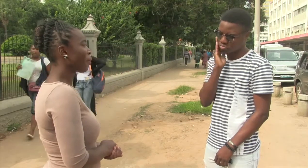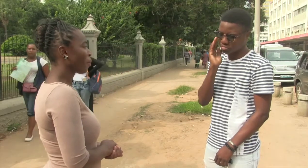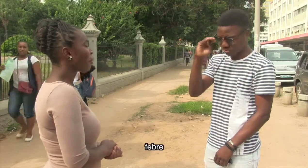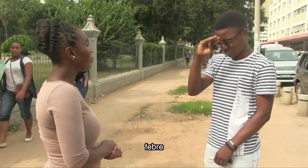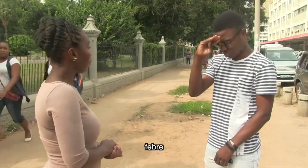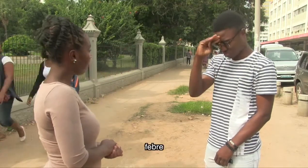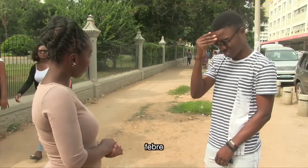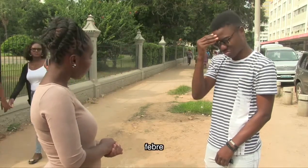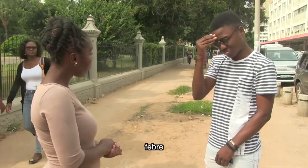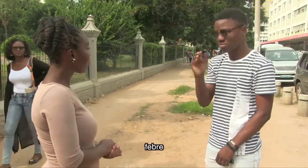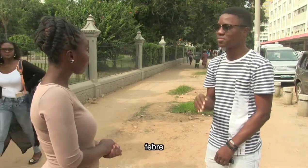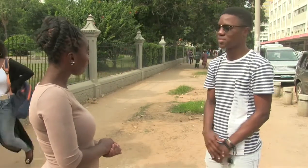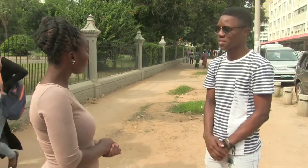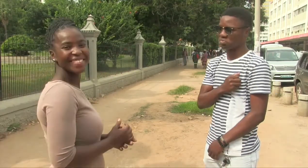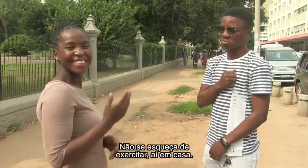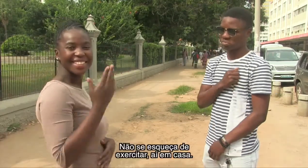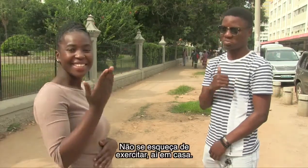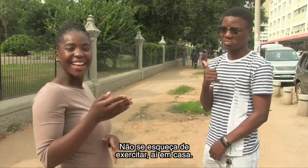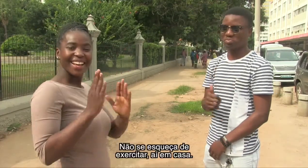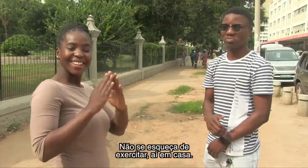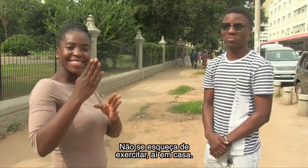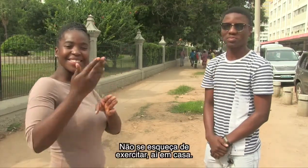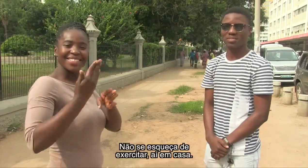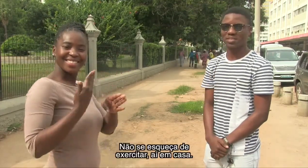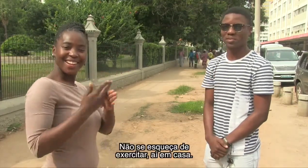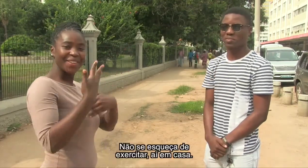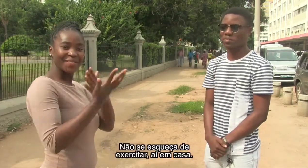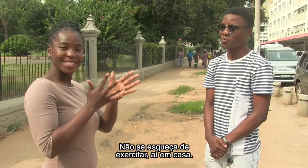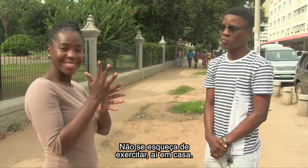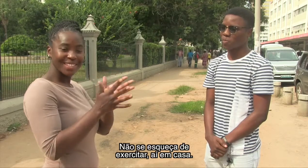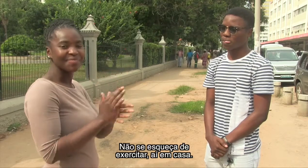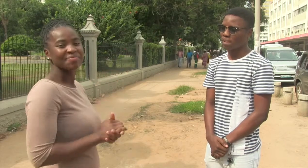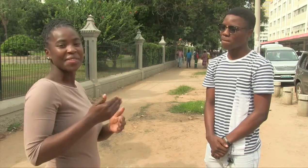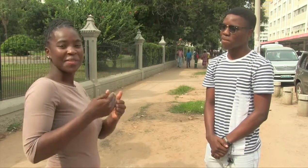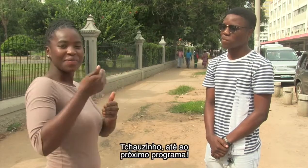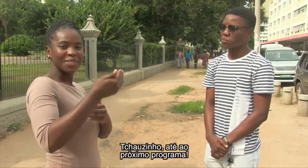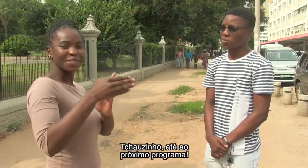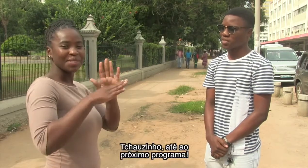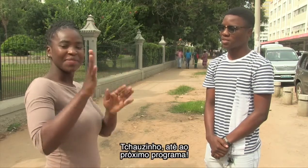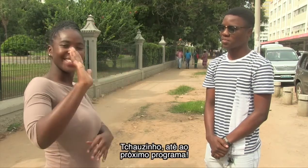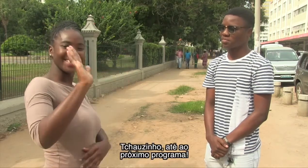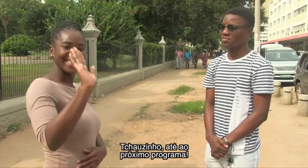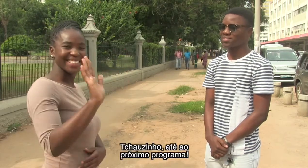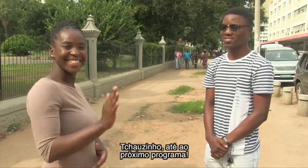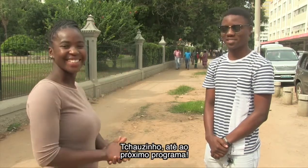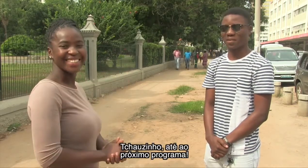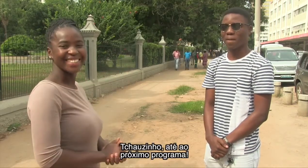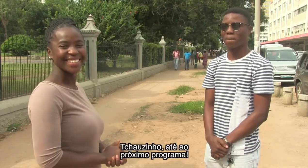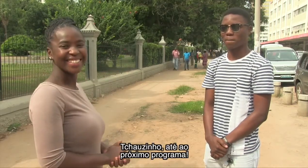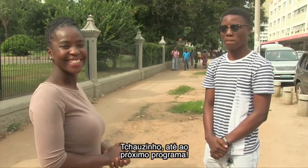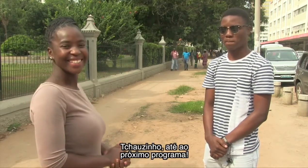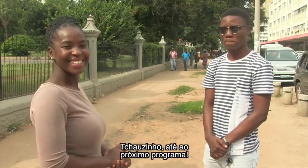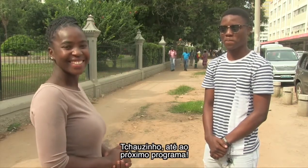febre. Não se esqueça de exercitar aí em casa. Tchauzinho! Até o próximo programa! tchau!